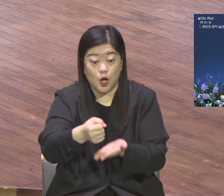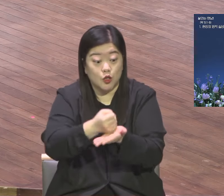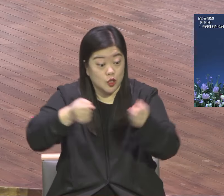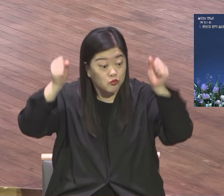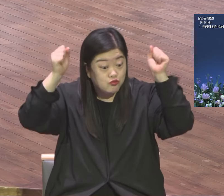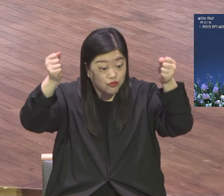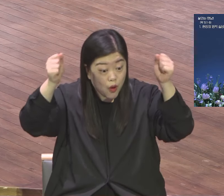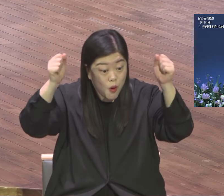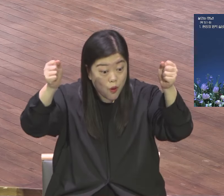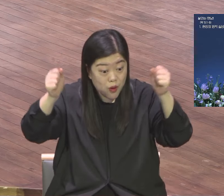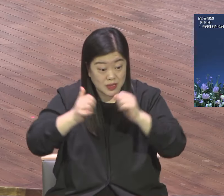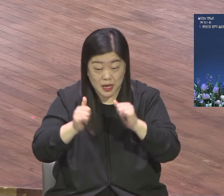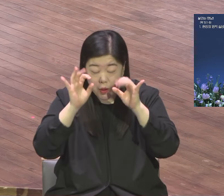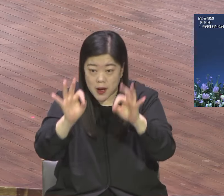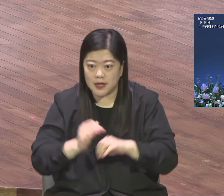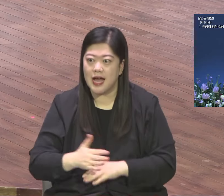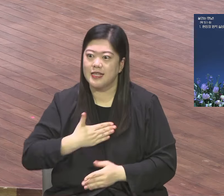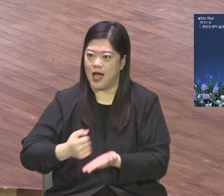사람도 없어요.